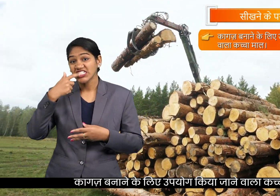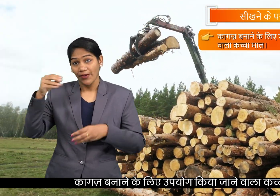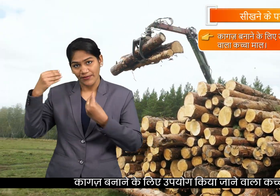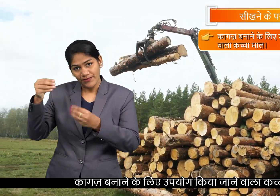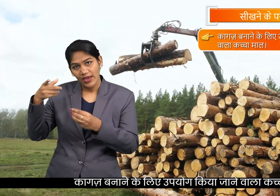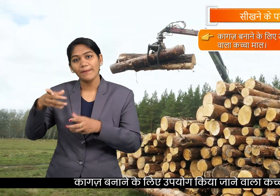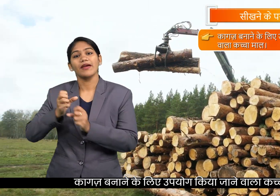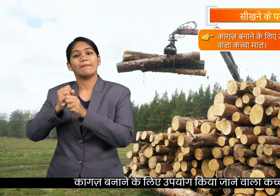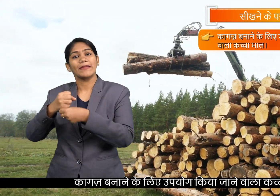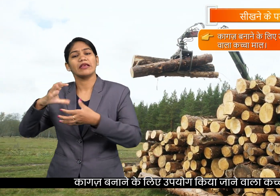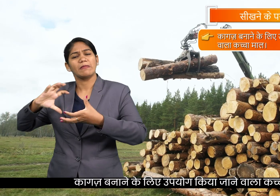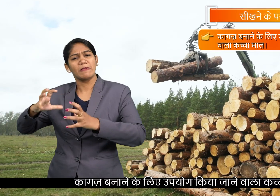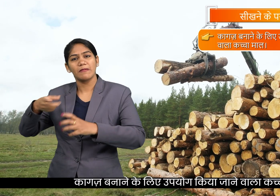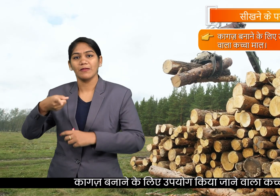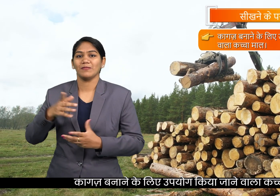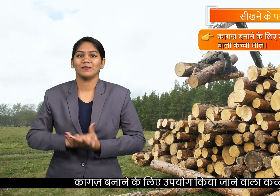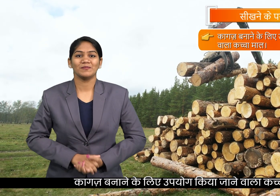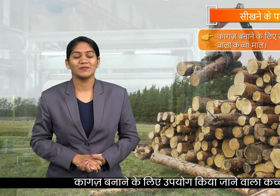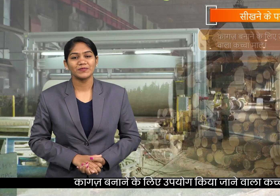किया जाने वाला कच्चा माल,